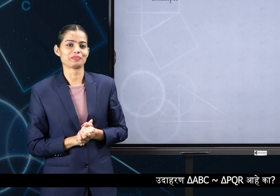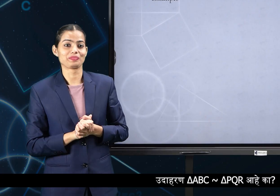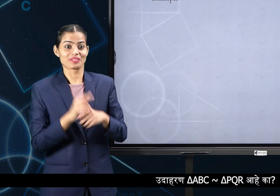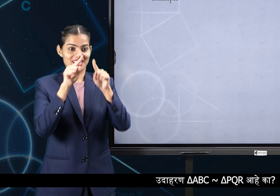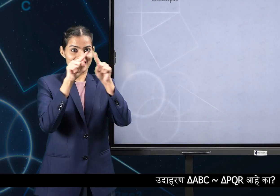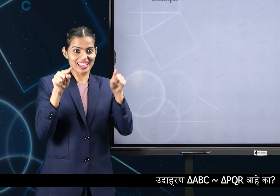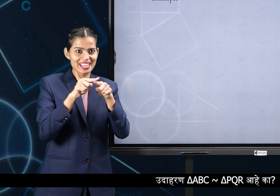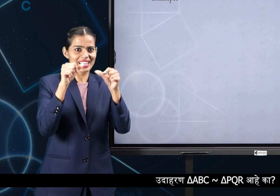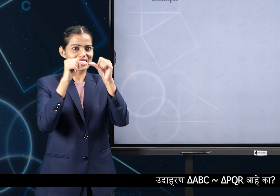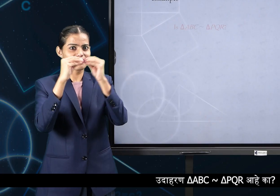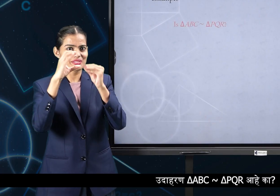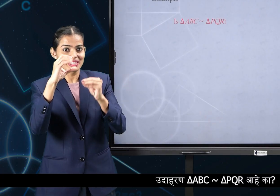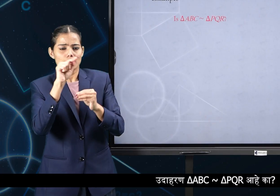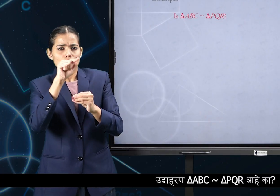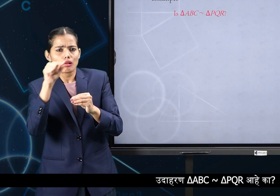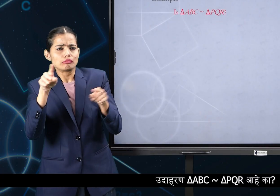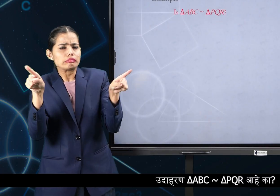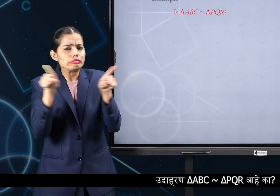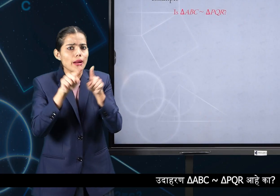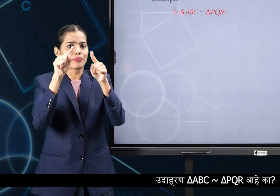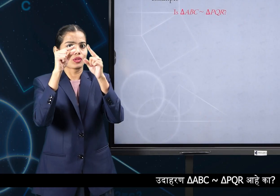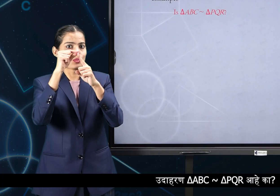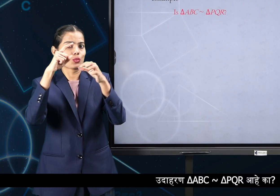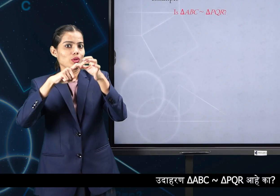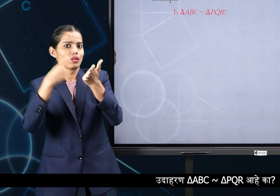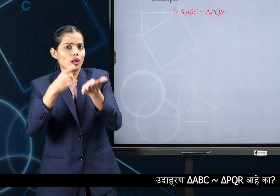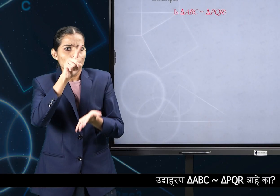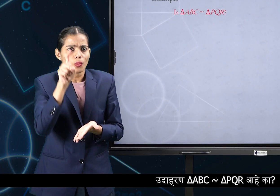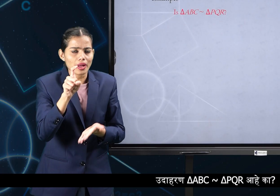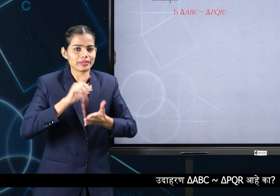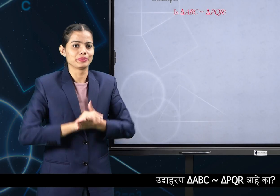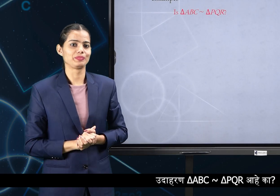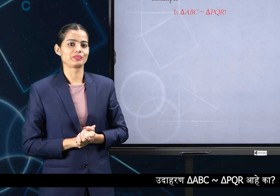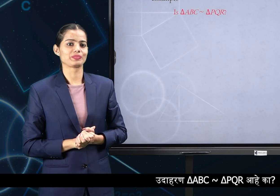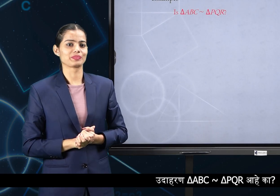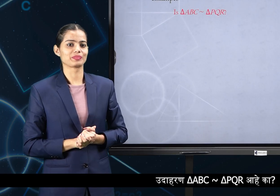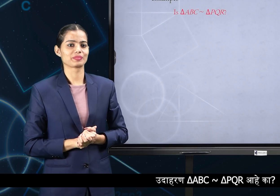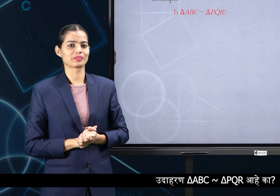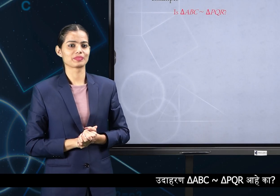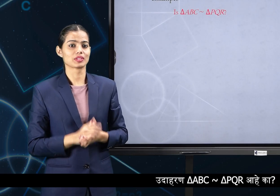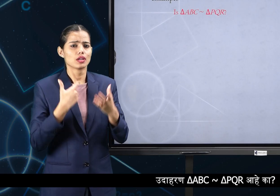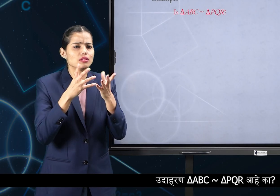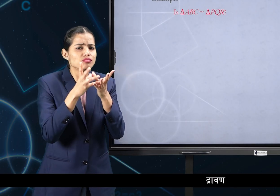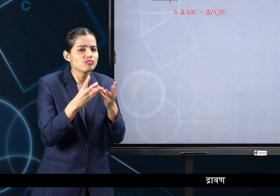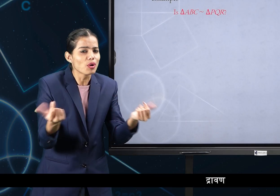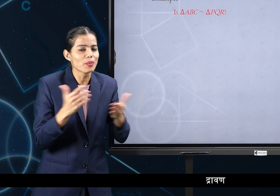उदाहरण, ट्रायंगल ABC कॉन्ग्रुएंट ट्रायंगल PQR आहे का?